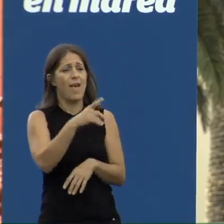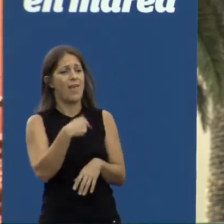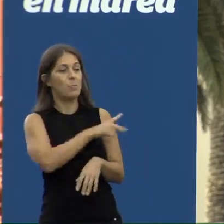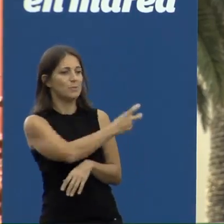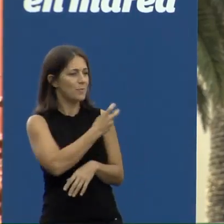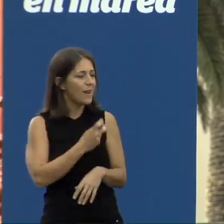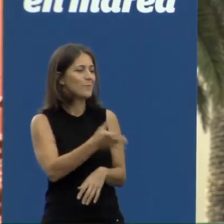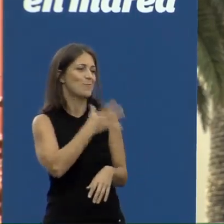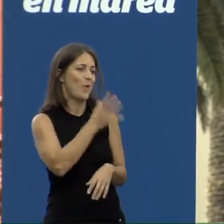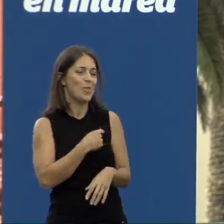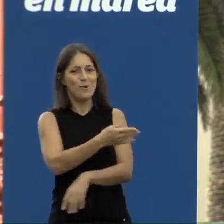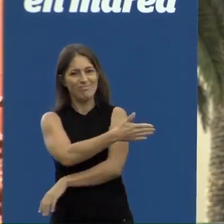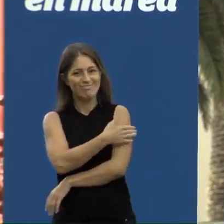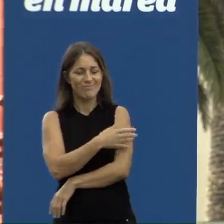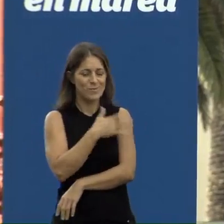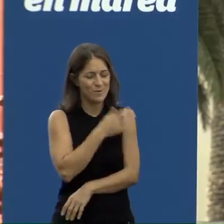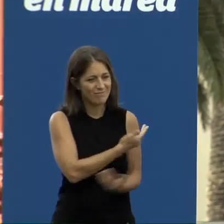hoxe aquí, por acompañarnos.